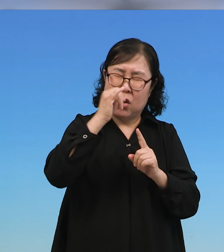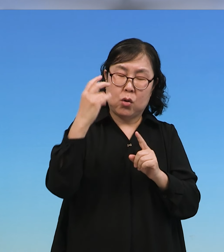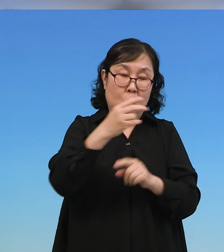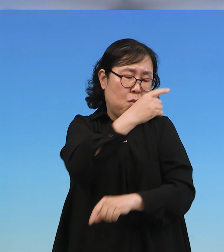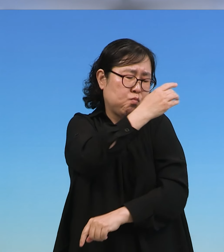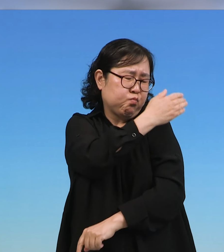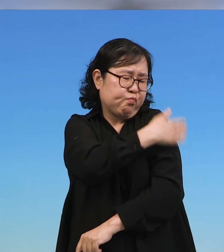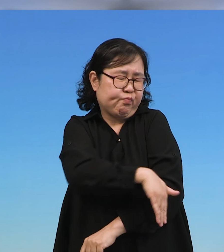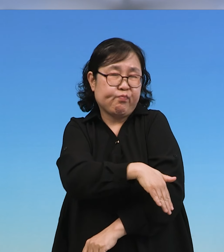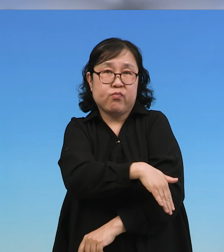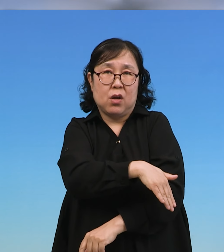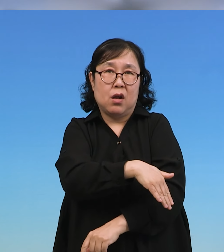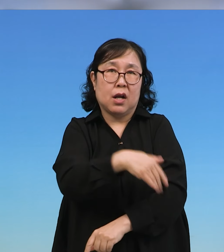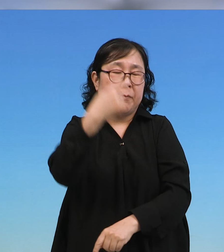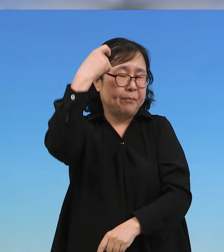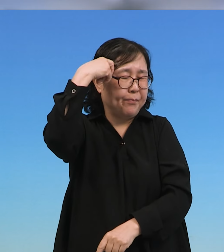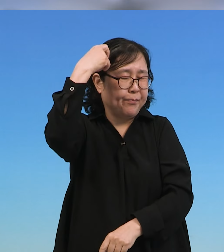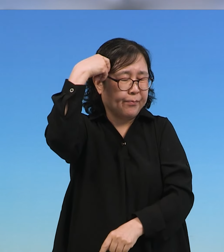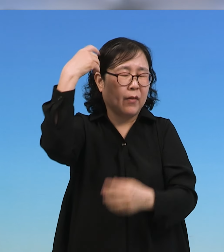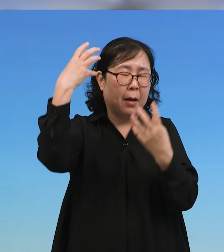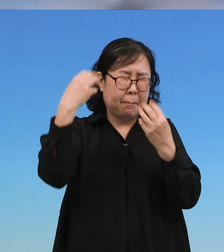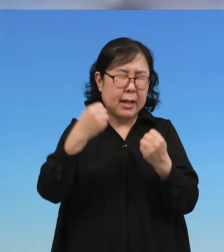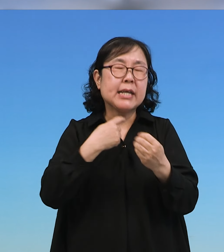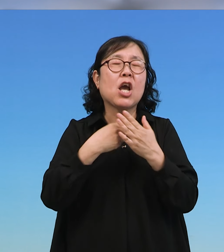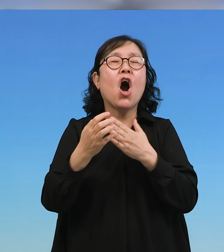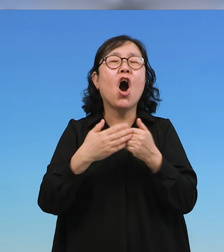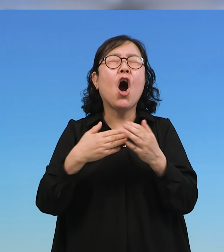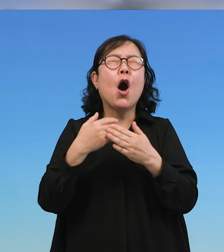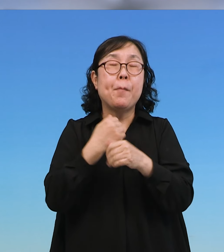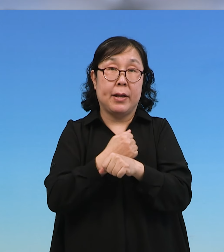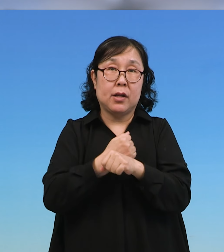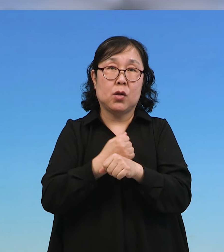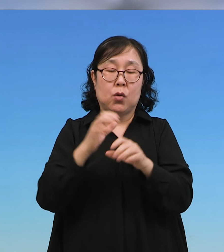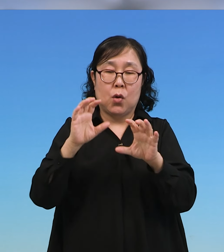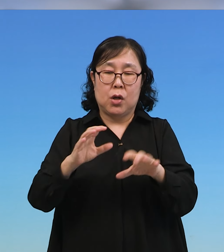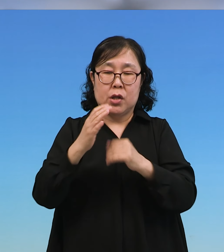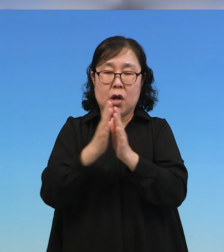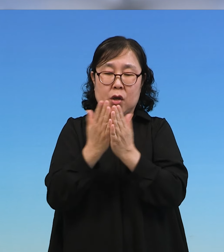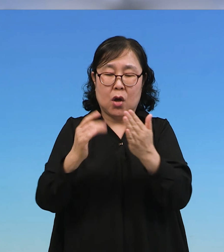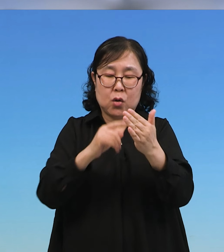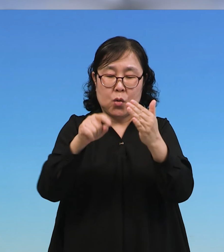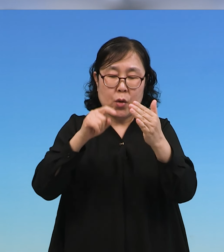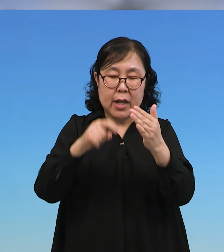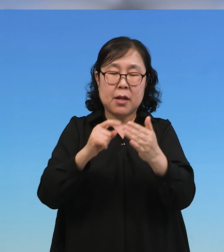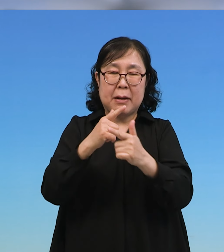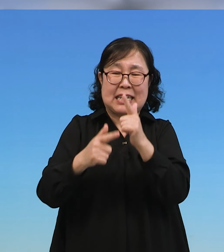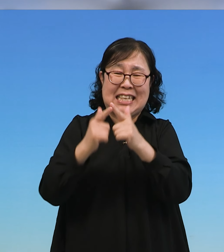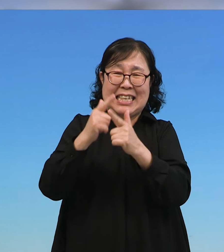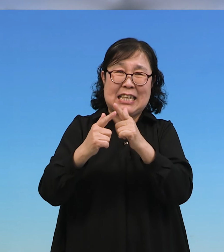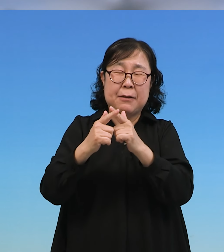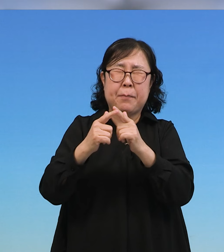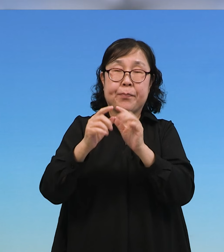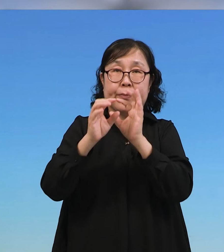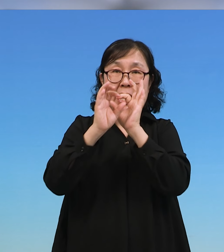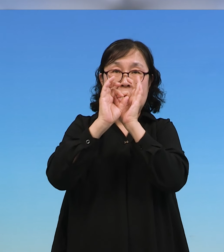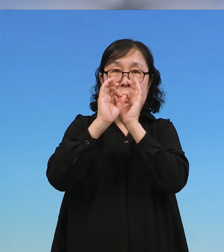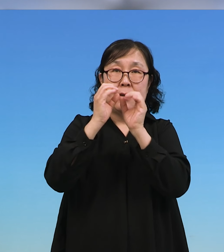거절감을 많이 경험을 했는데요. 오늘 본문에서 창을 던져서 죽이려고 그러고 그냥 혈안이 되어 있는